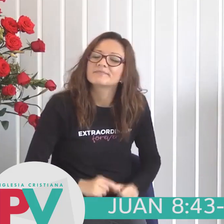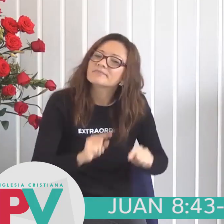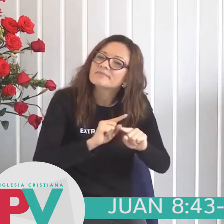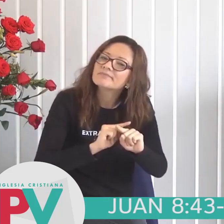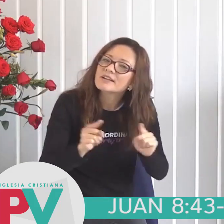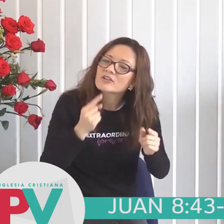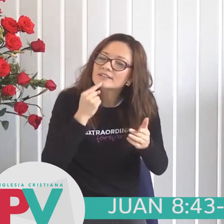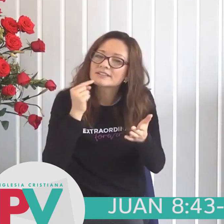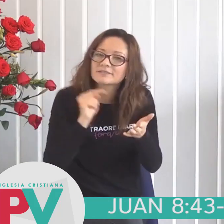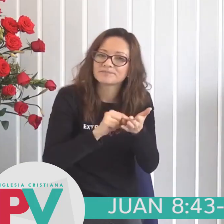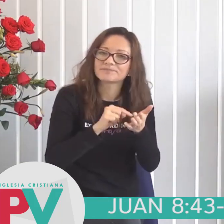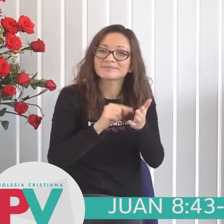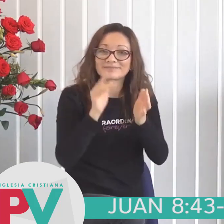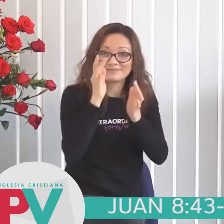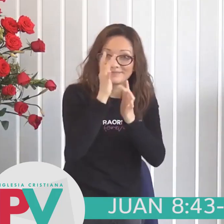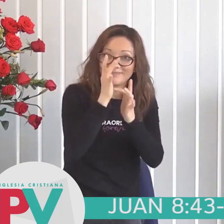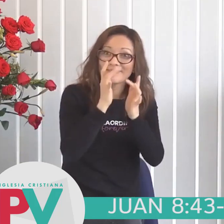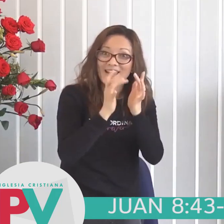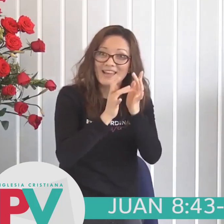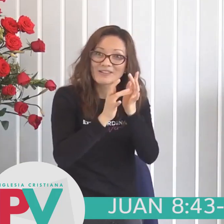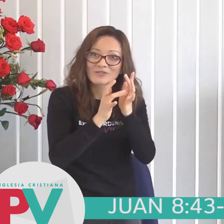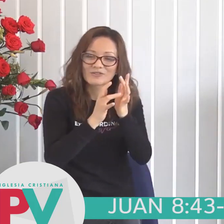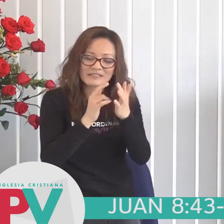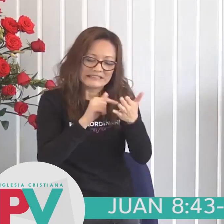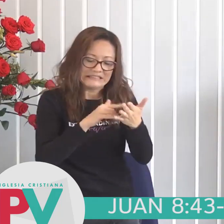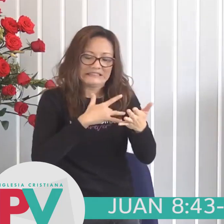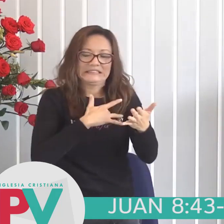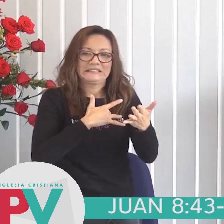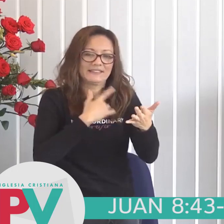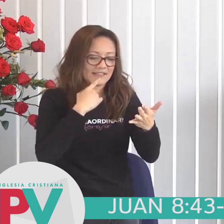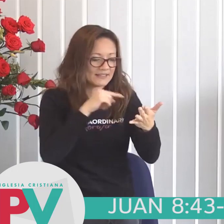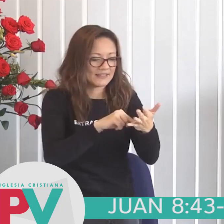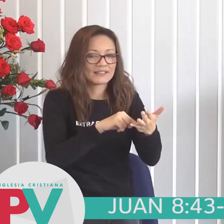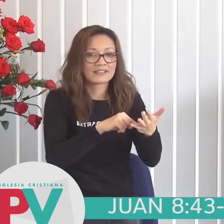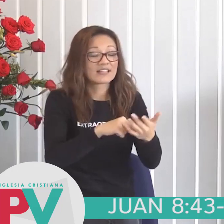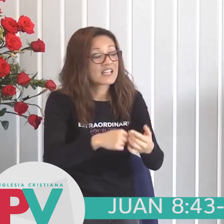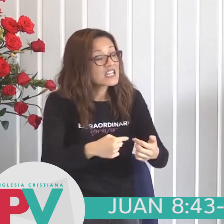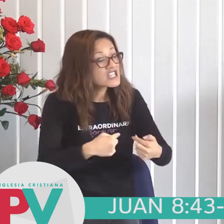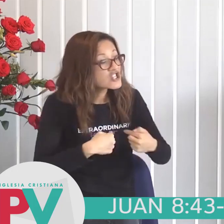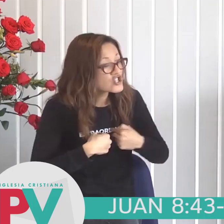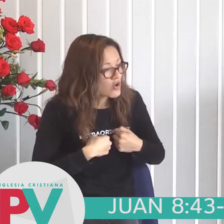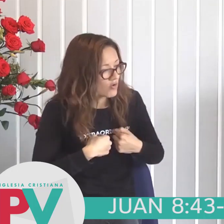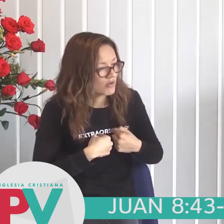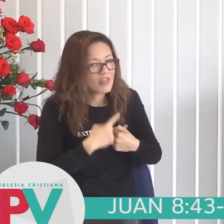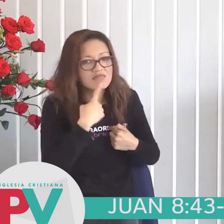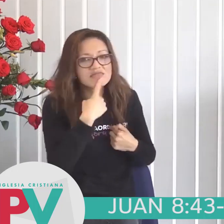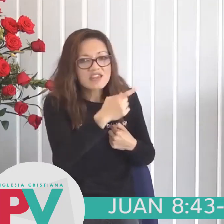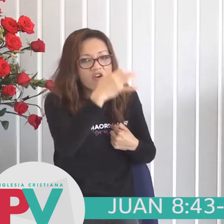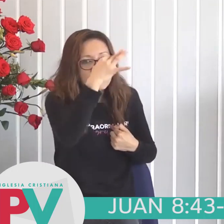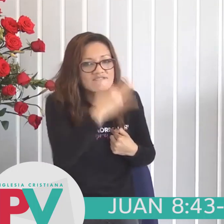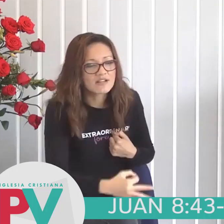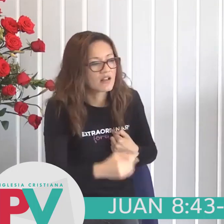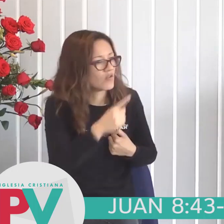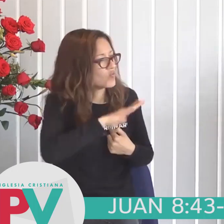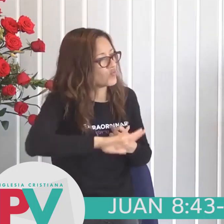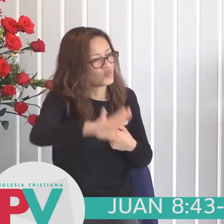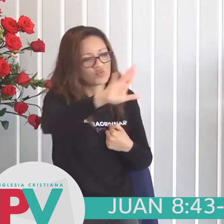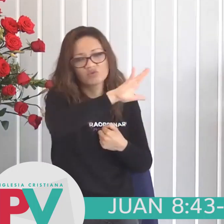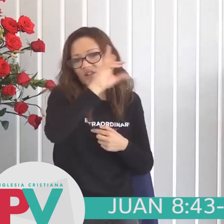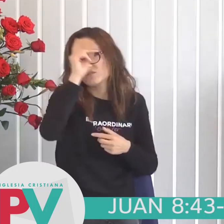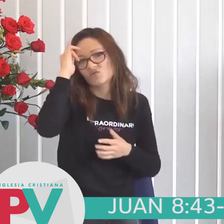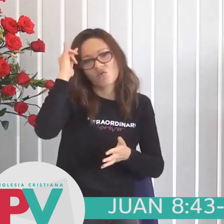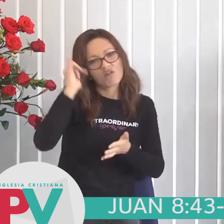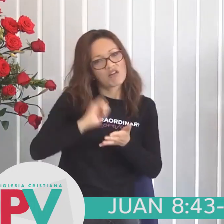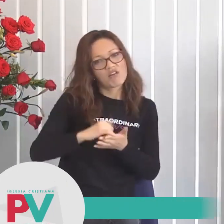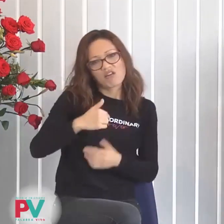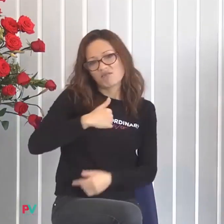Pero dice Jesús, la parte triste para nosotros y a mí, porque digo la verdad, que no